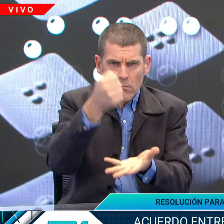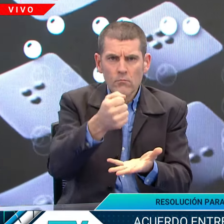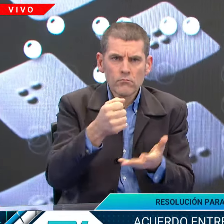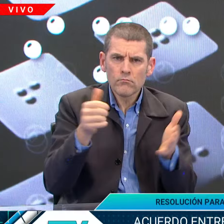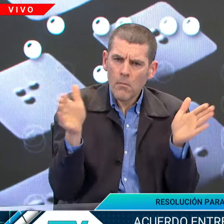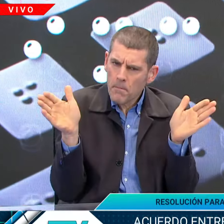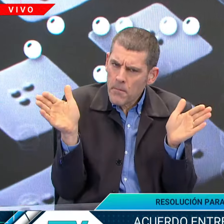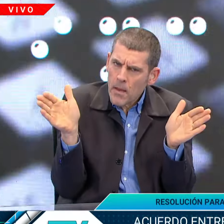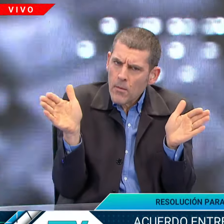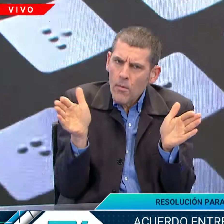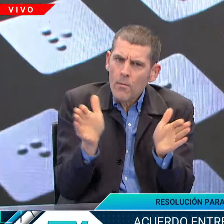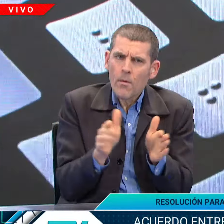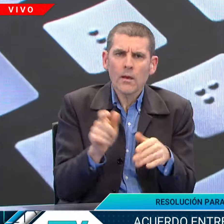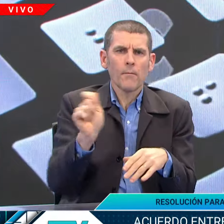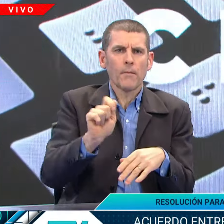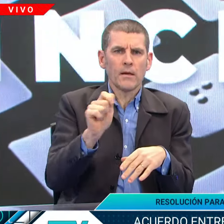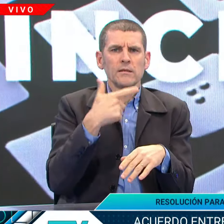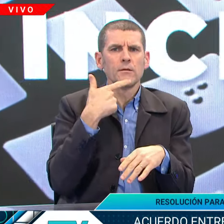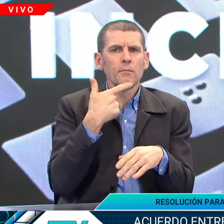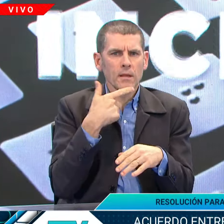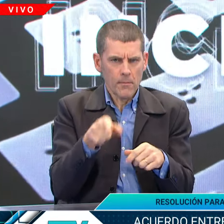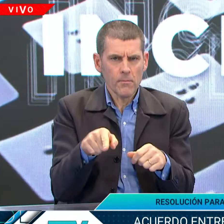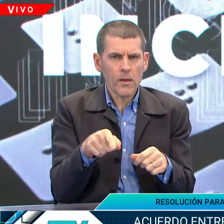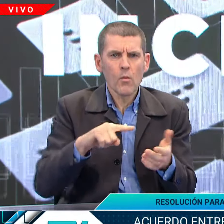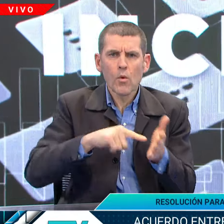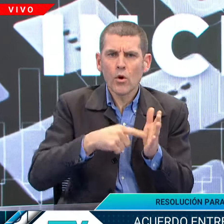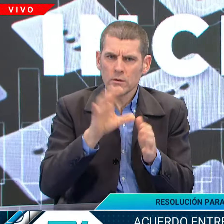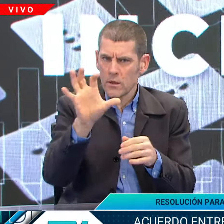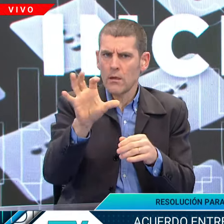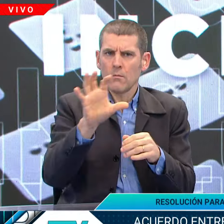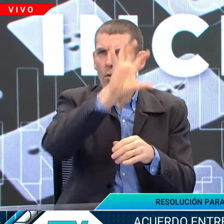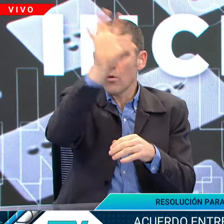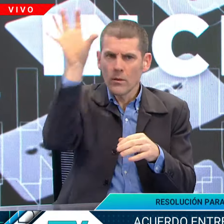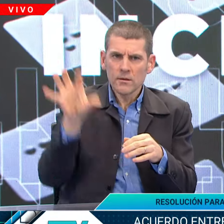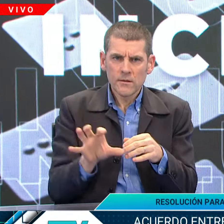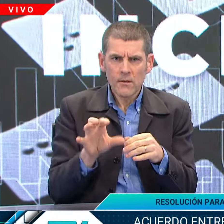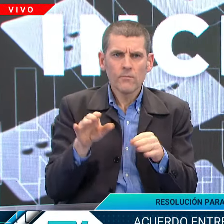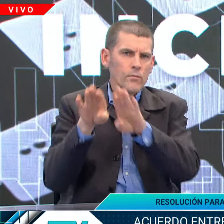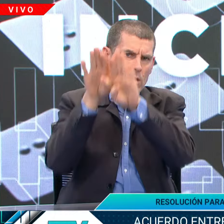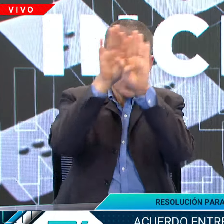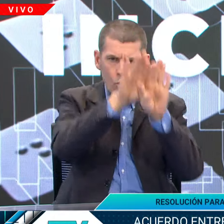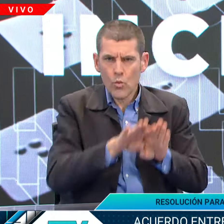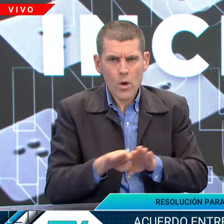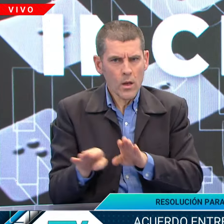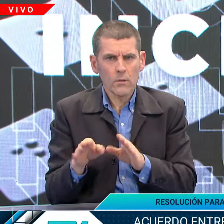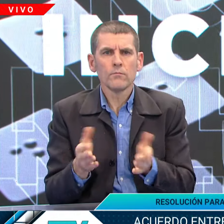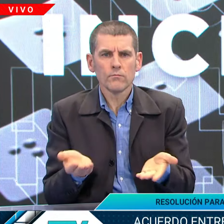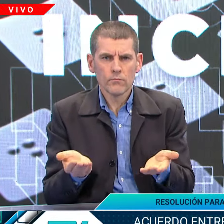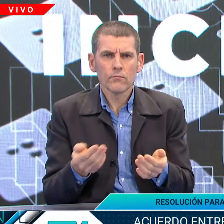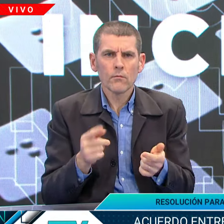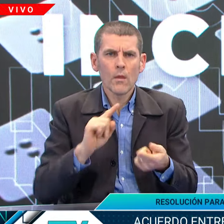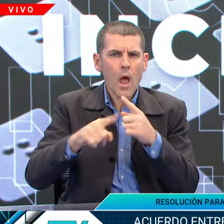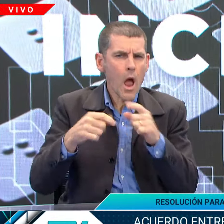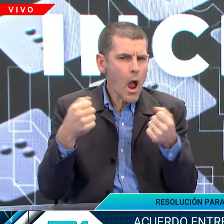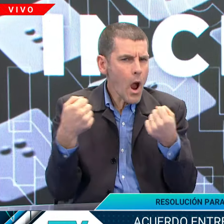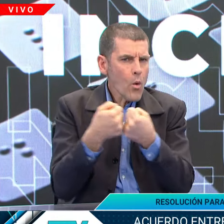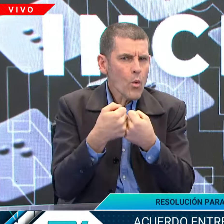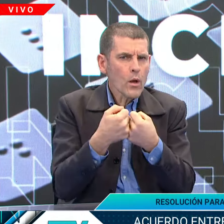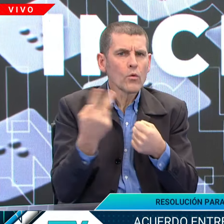partir de septiembre para igualar la situación con el resto del país. El acuerdo alcanzado podría evitar un aumento